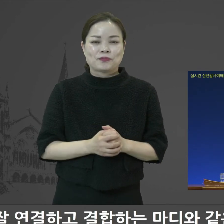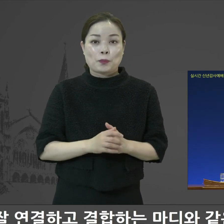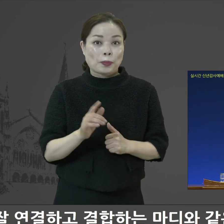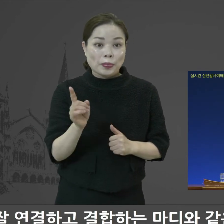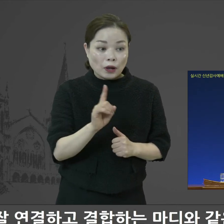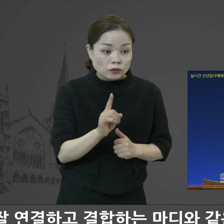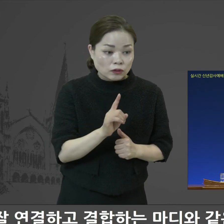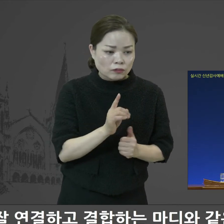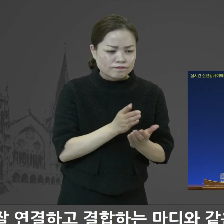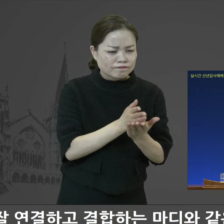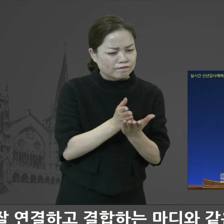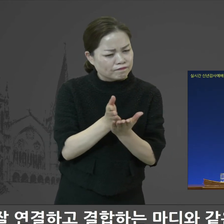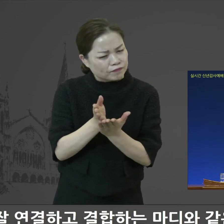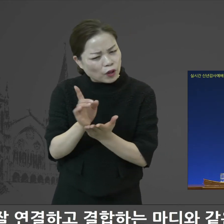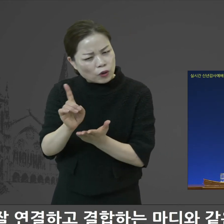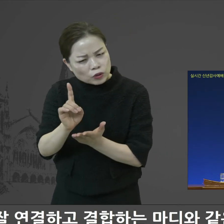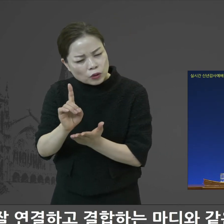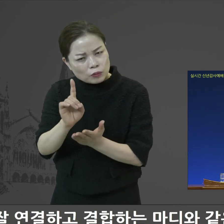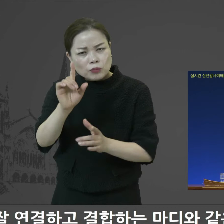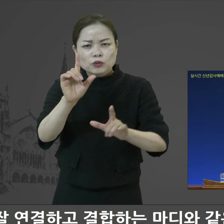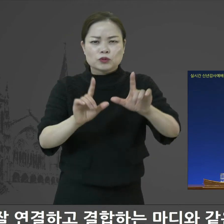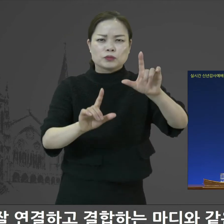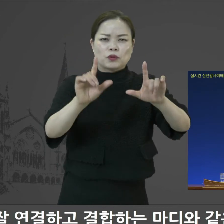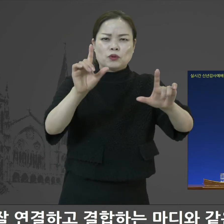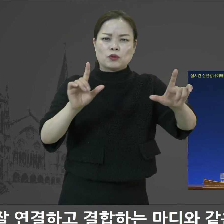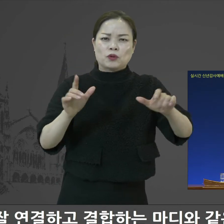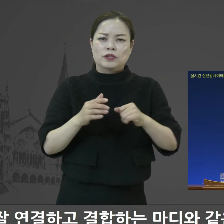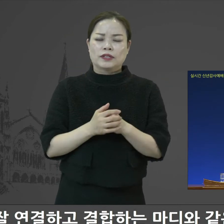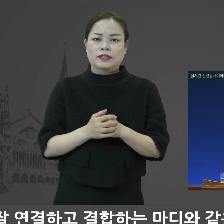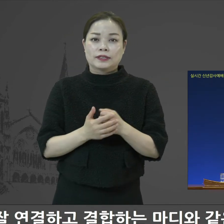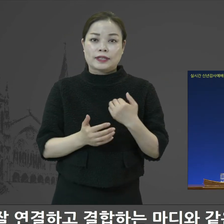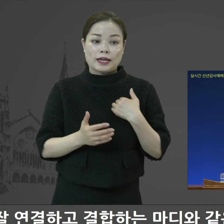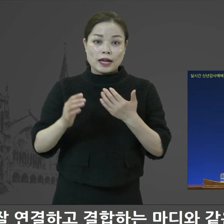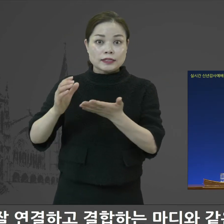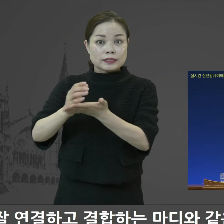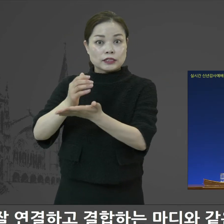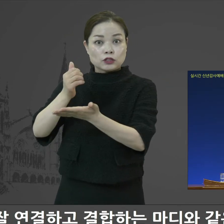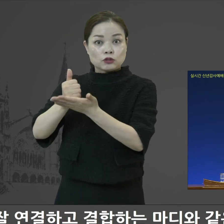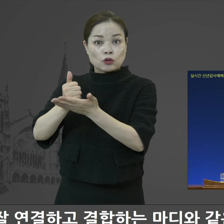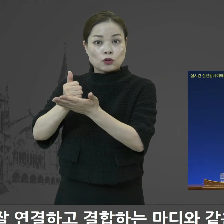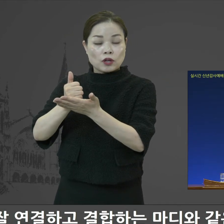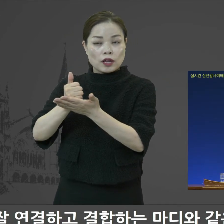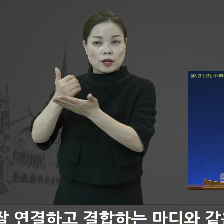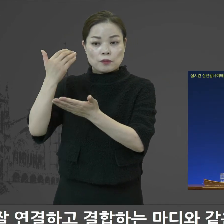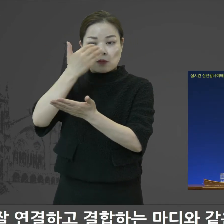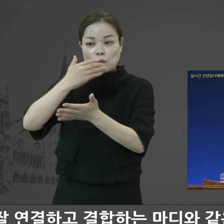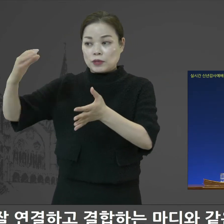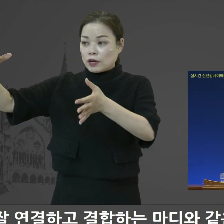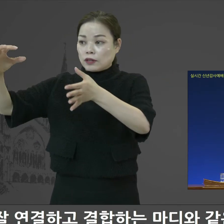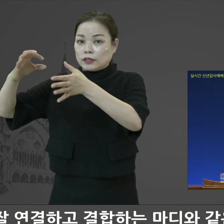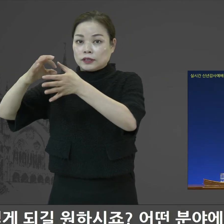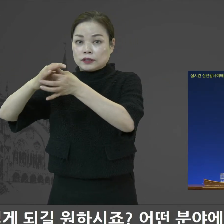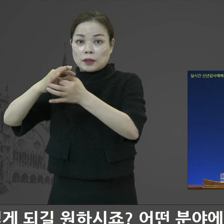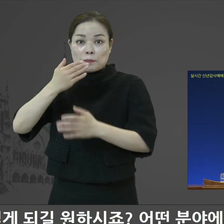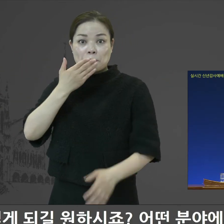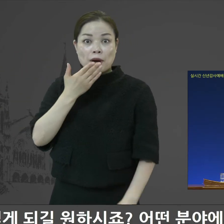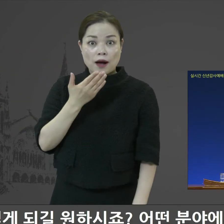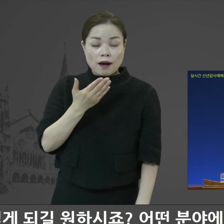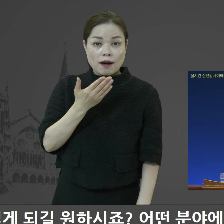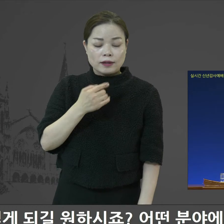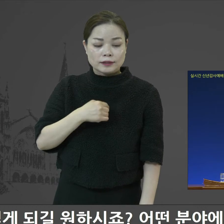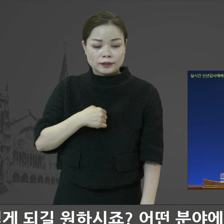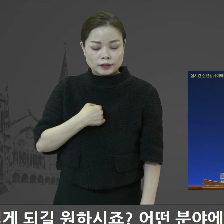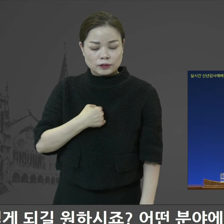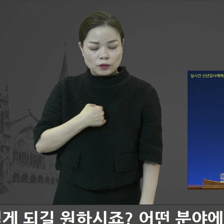어떤 분야에서, 어떤 모습으로 내가 그리스도의 몸을 연결하고 결합할 수 있을지